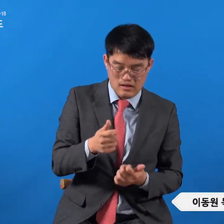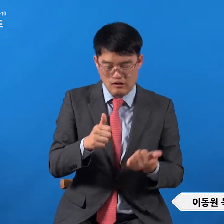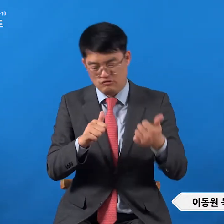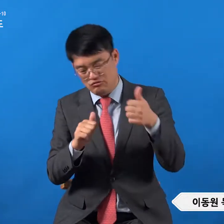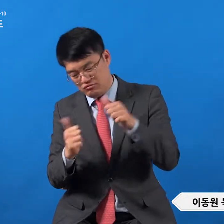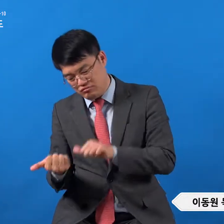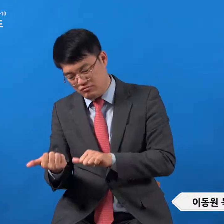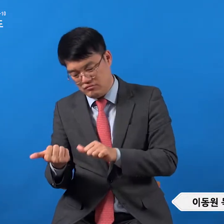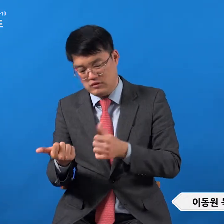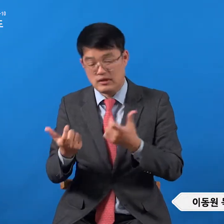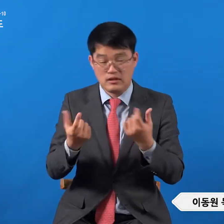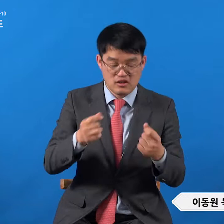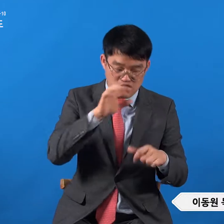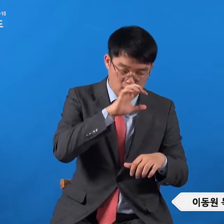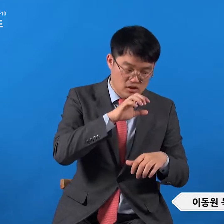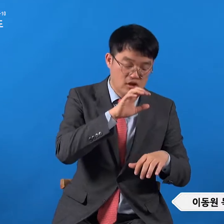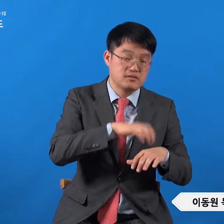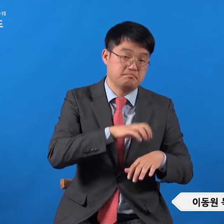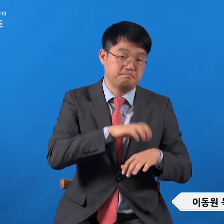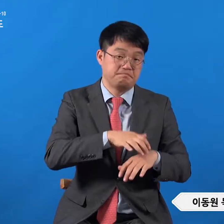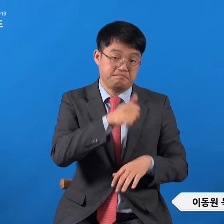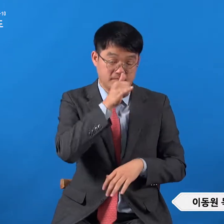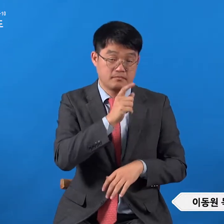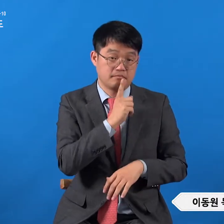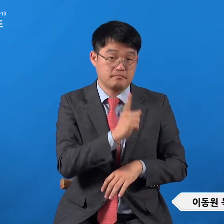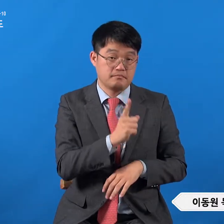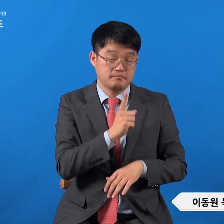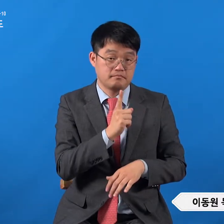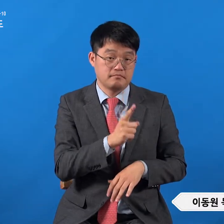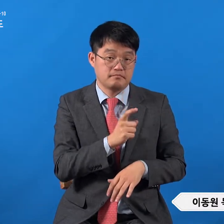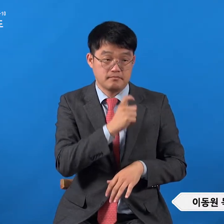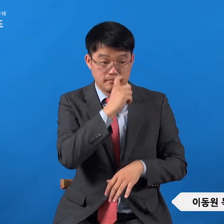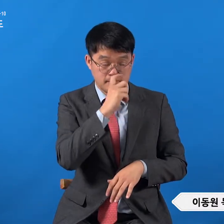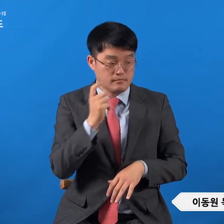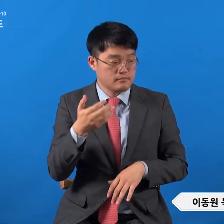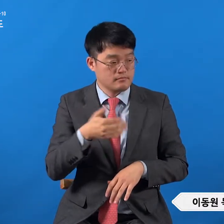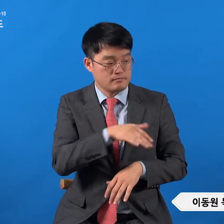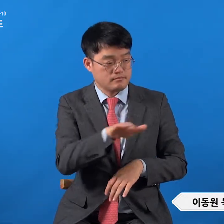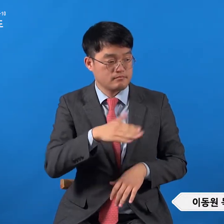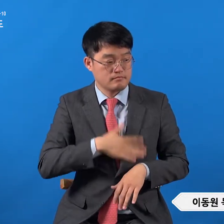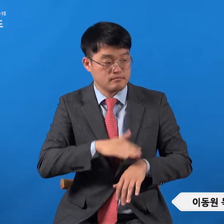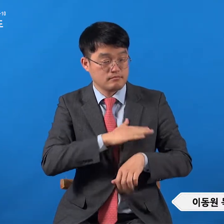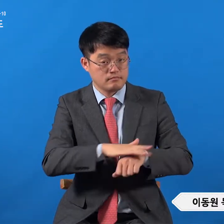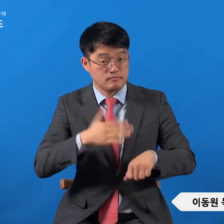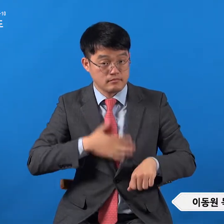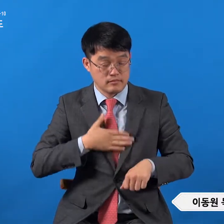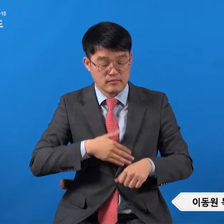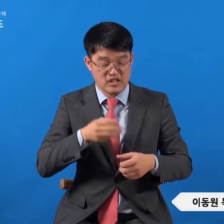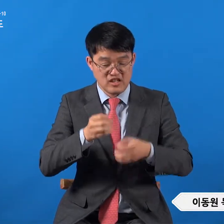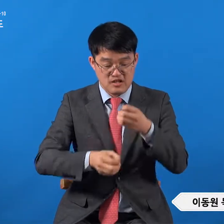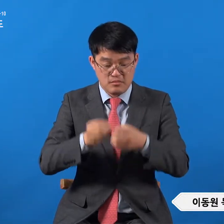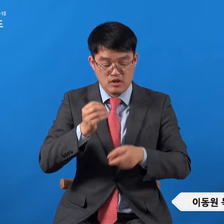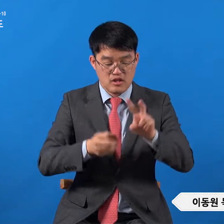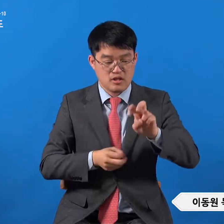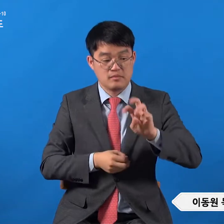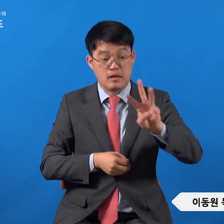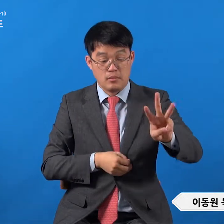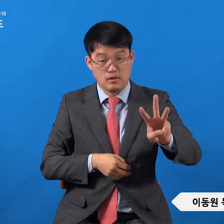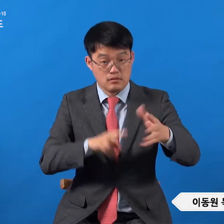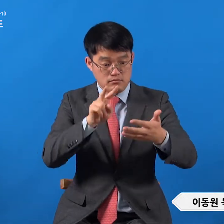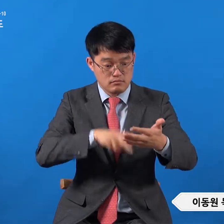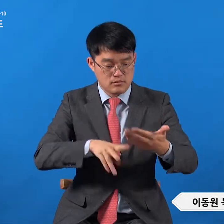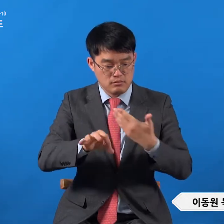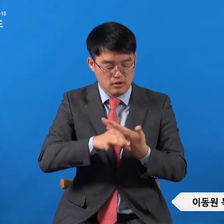죽음의 연습. 우리가 잘 아는 시편 23편에 보시면 이 시편 기자가 사망의